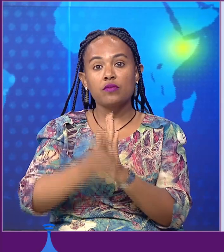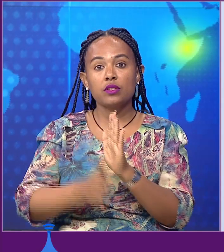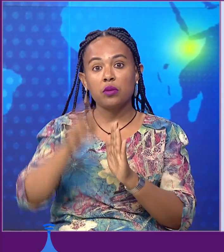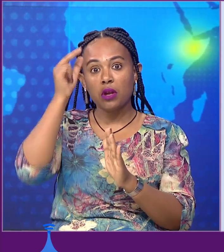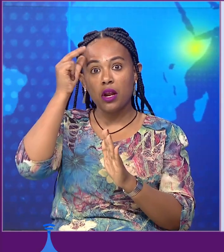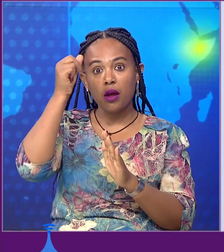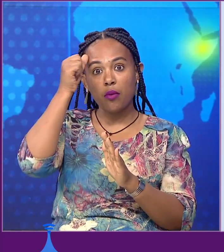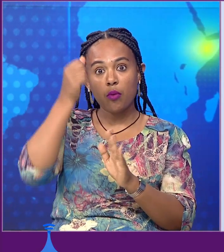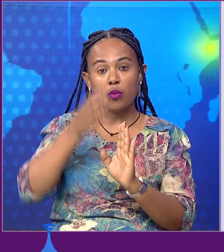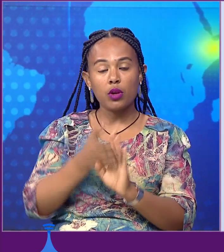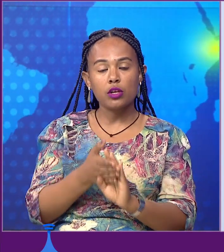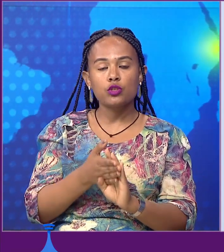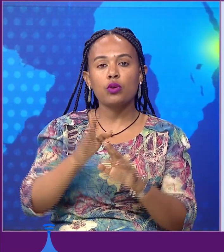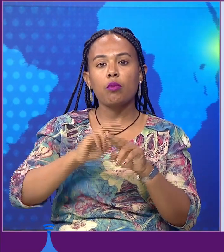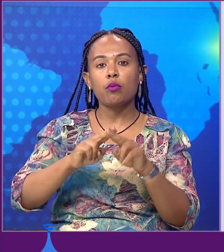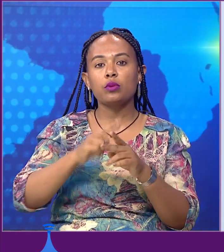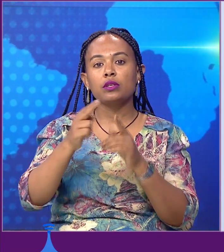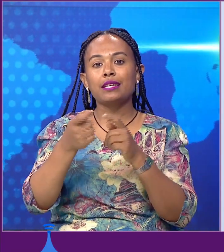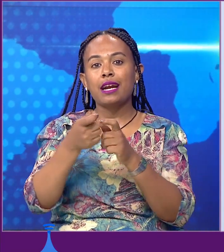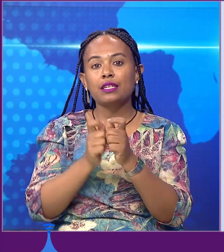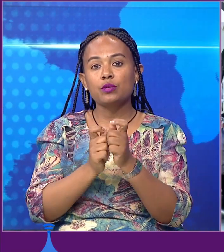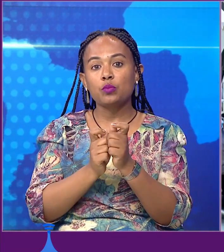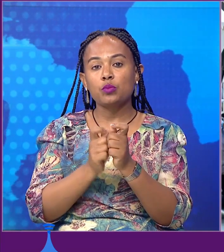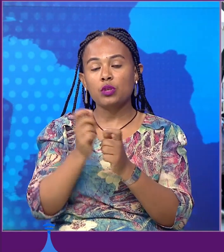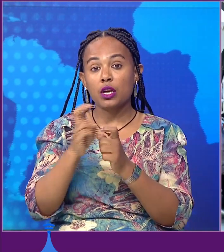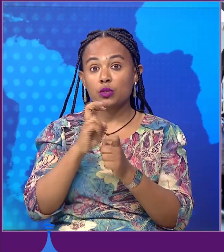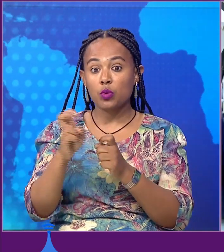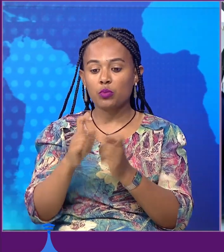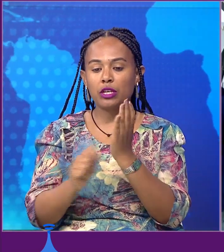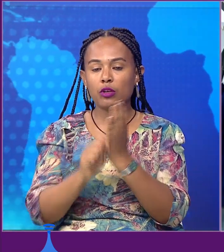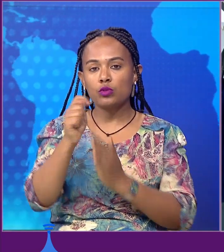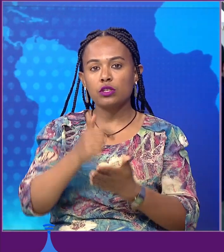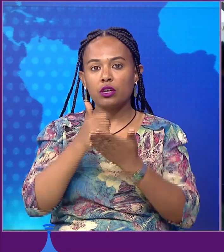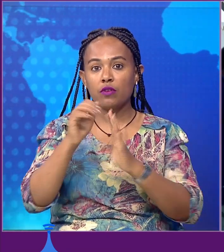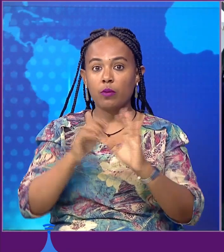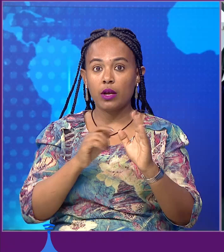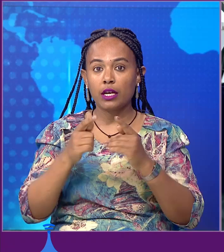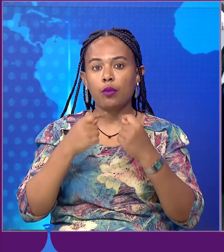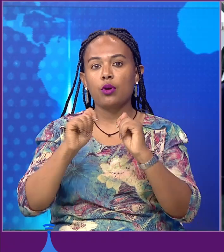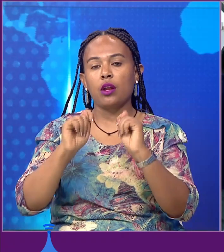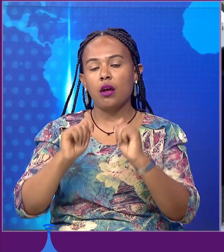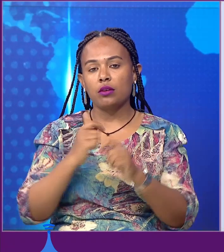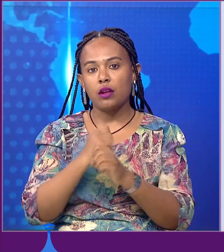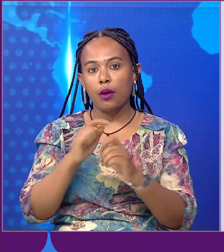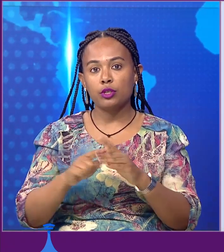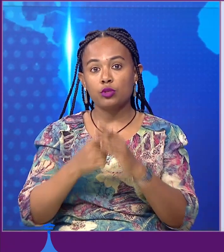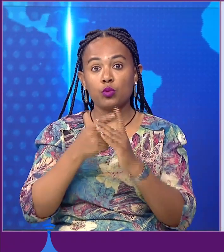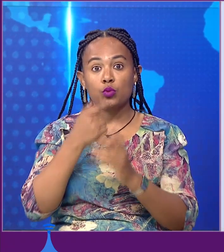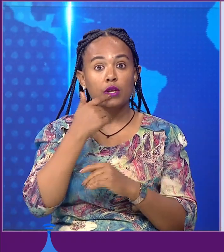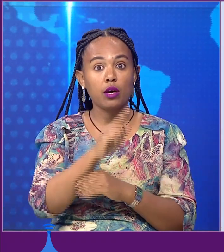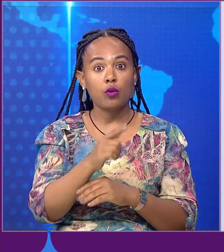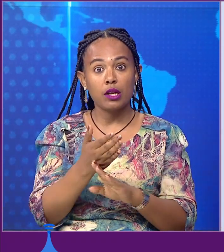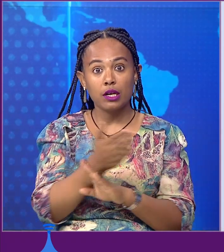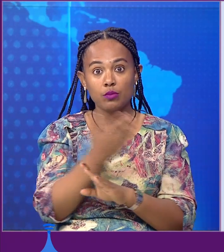አበባው በበኩላቸው የባቡር ትራንስፖርት የቲኬት አገልግሎት በቴክኖሎጂ የተደገፈ ለማድረግ የሙከራ ስራ መጀመሩን ገልጸዋል። ቀደም ሲል